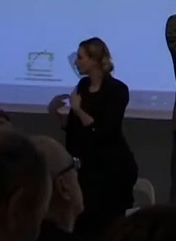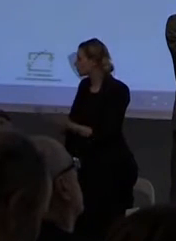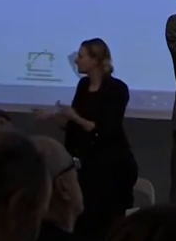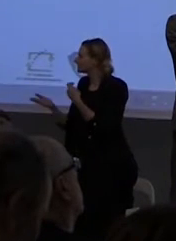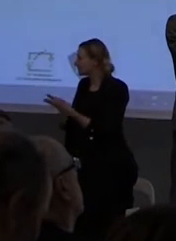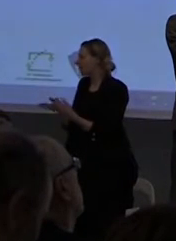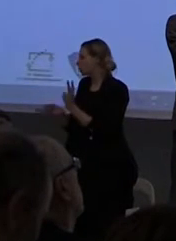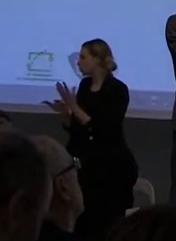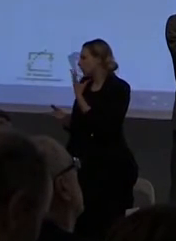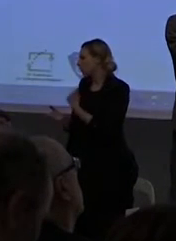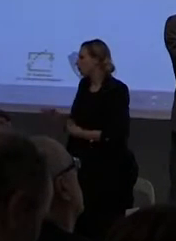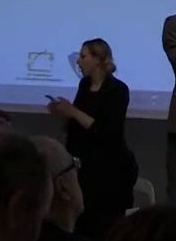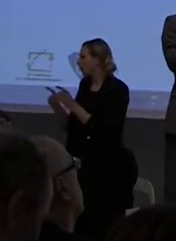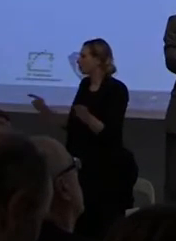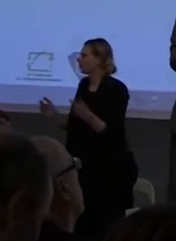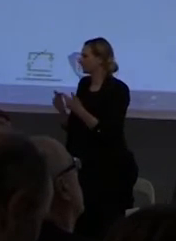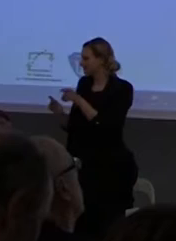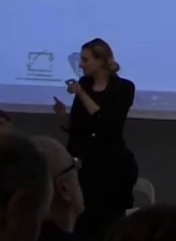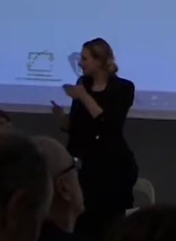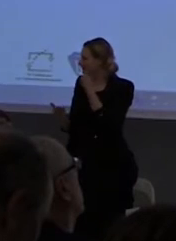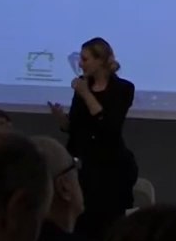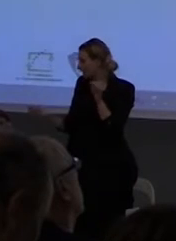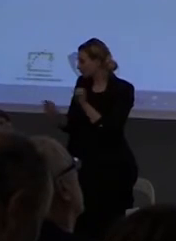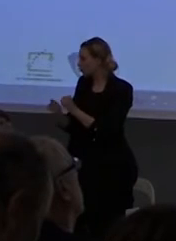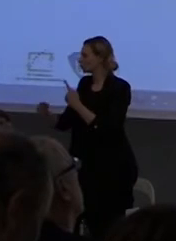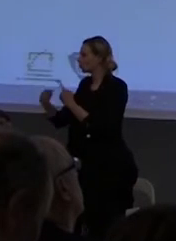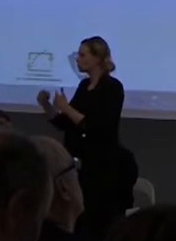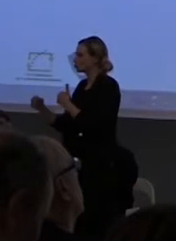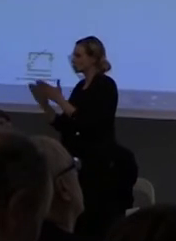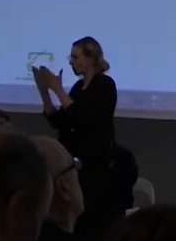pokusili v rámci těch návrhů systémových změn tedy navrhnout